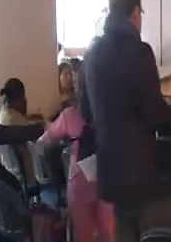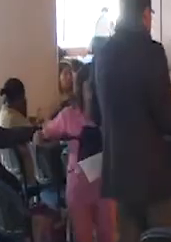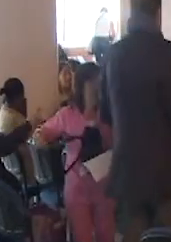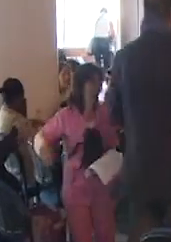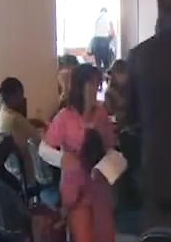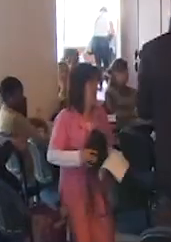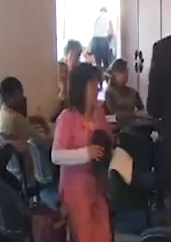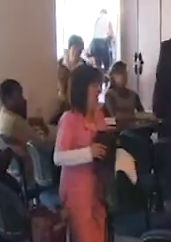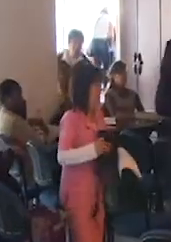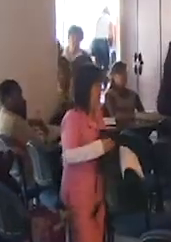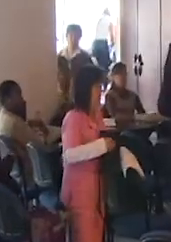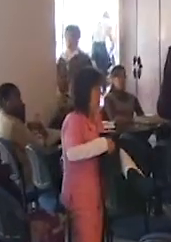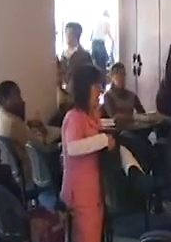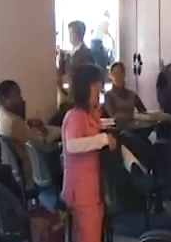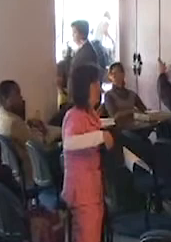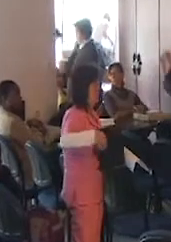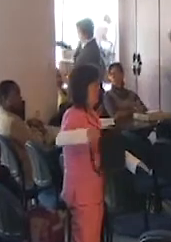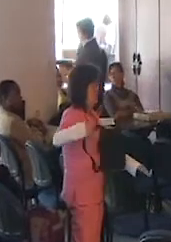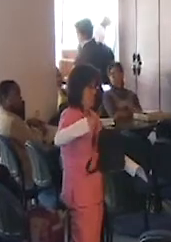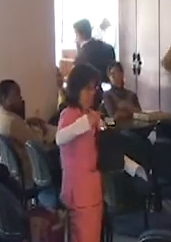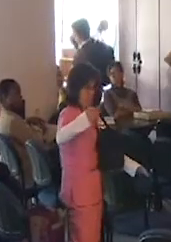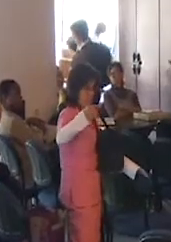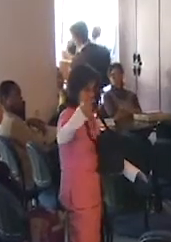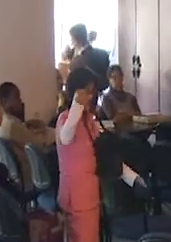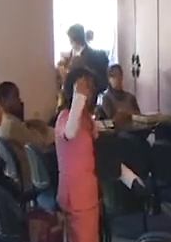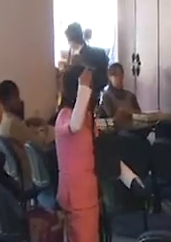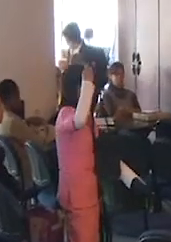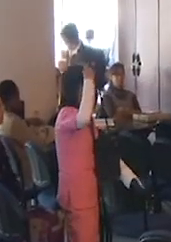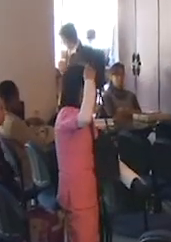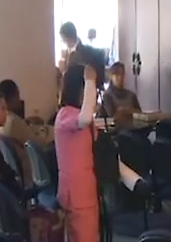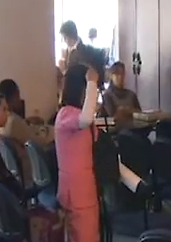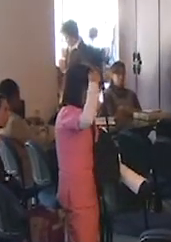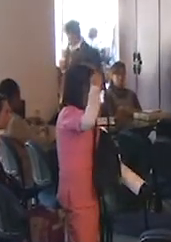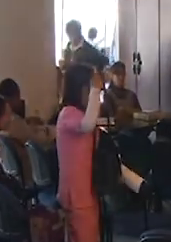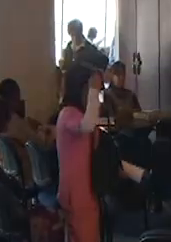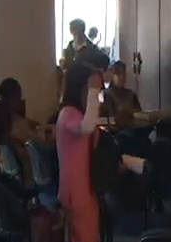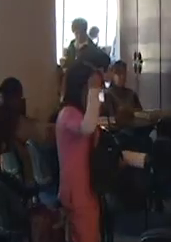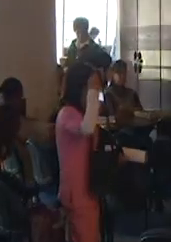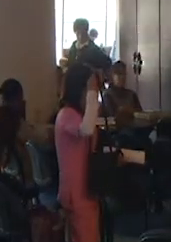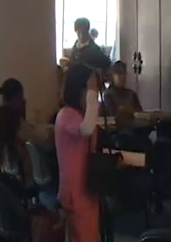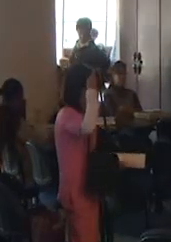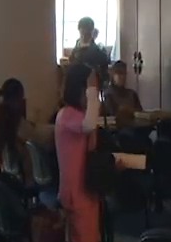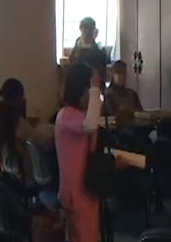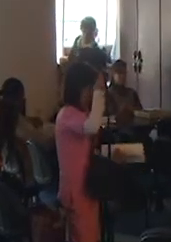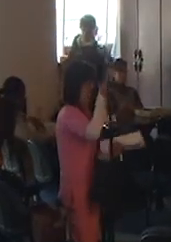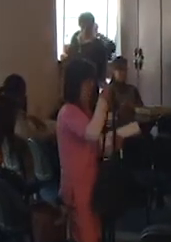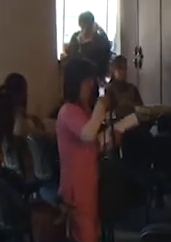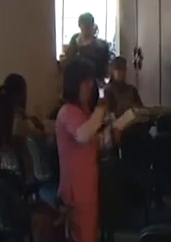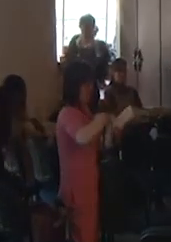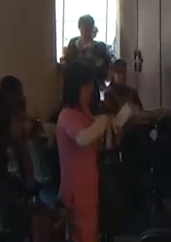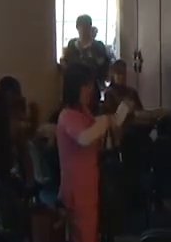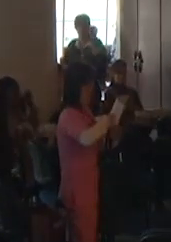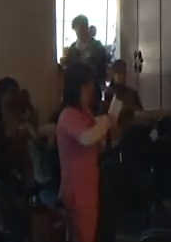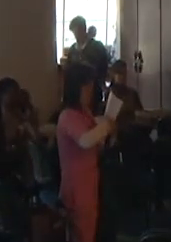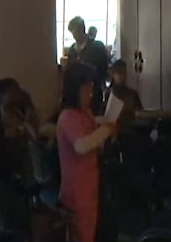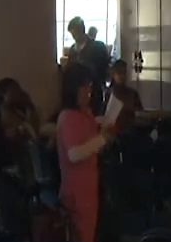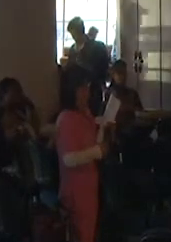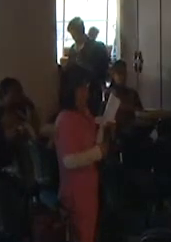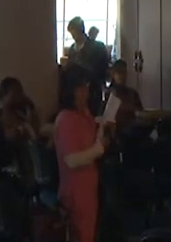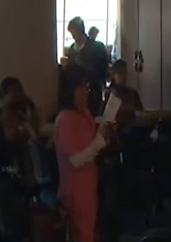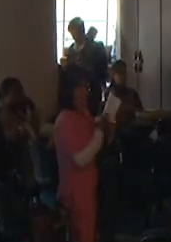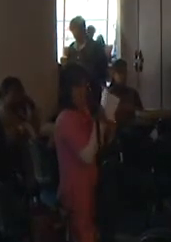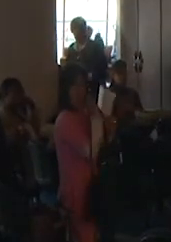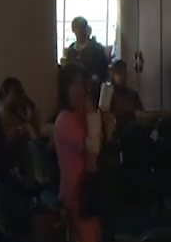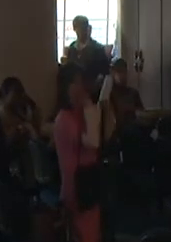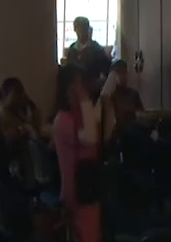en contacto con ustedes, porque creo que solo en comunidad podemos construir esa